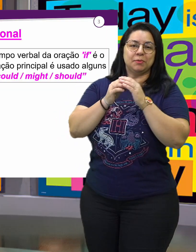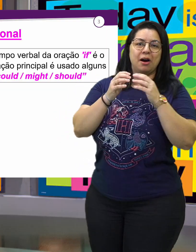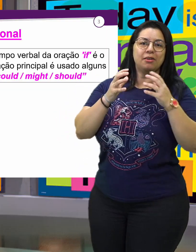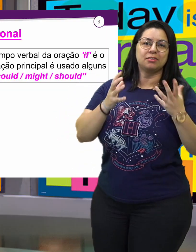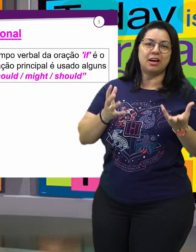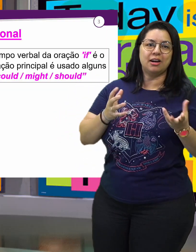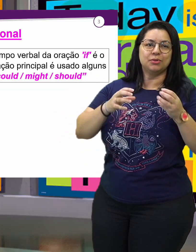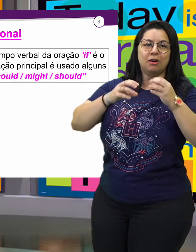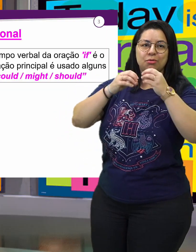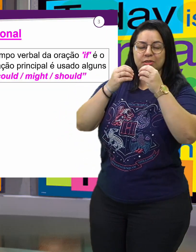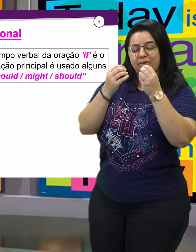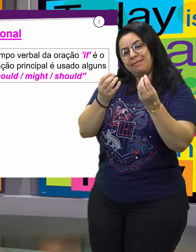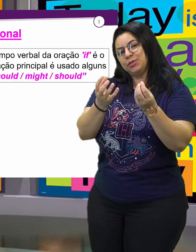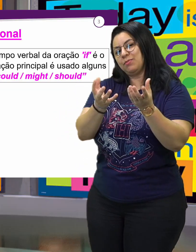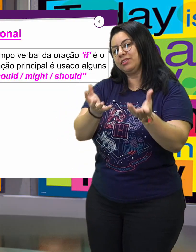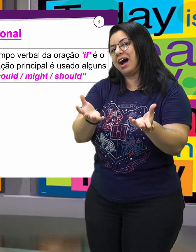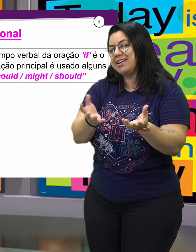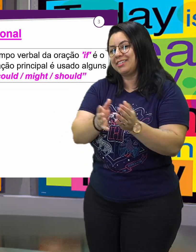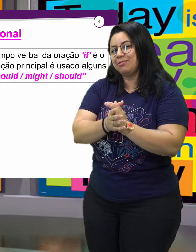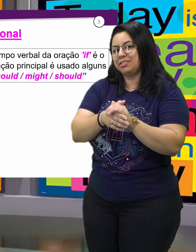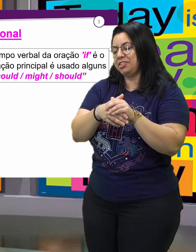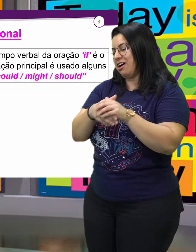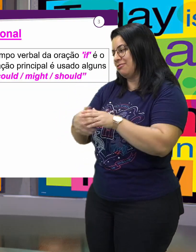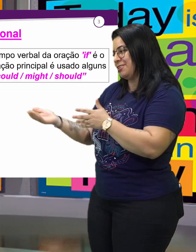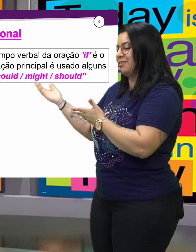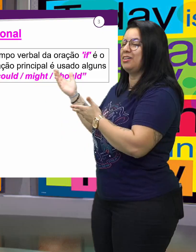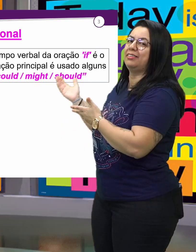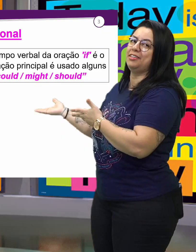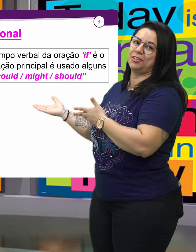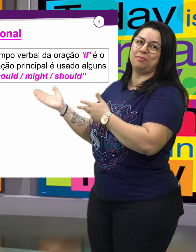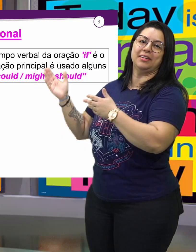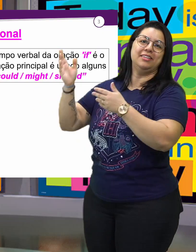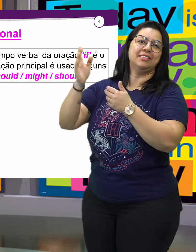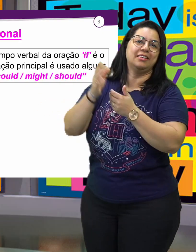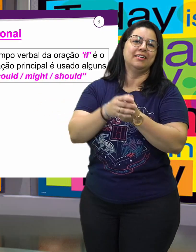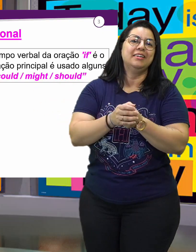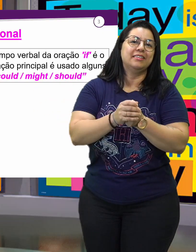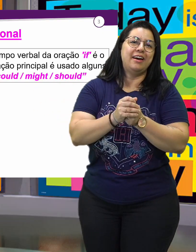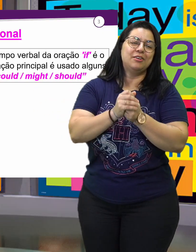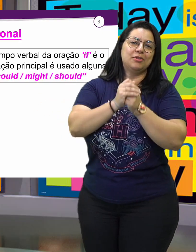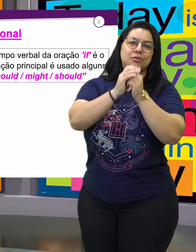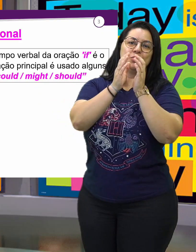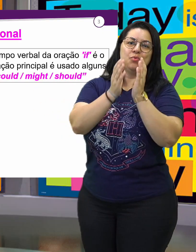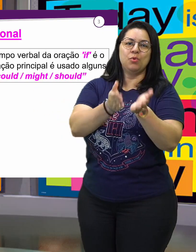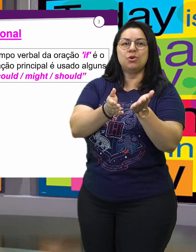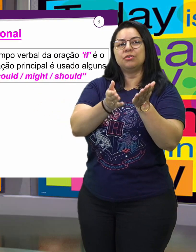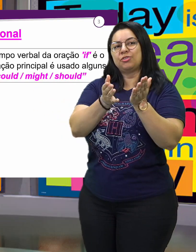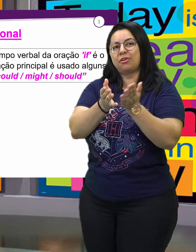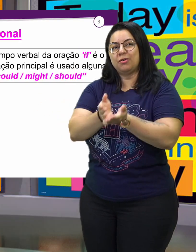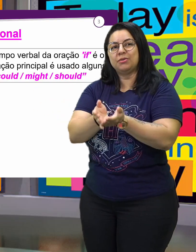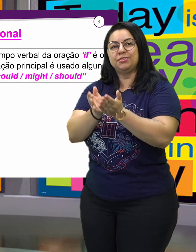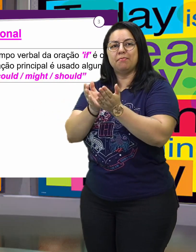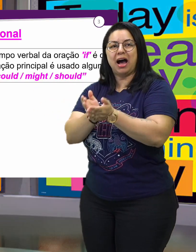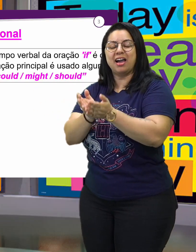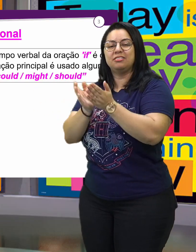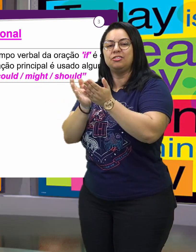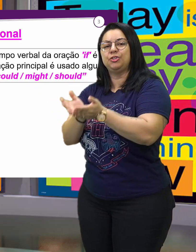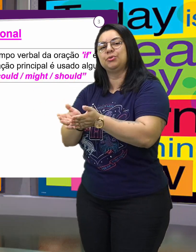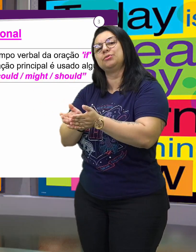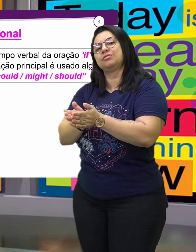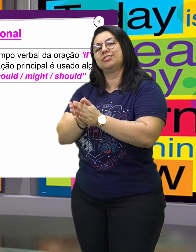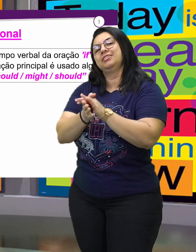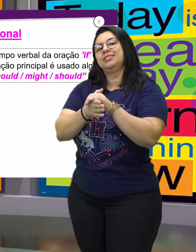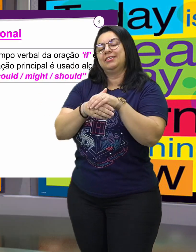da oração principal é usado alguns verbos modais que você já viram com a teacher Patrícia, né? O nosso would, could,